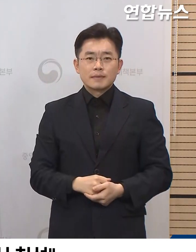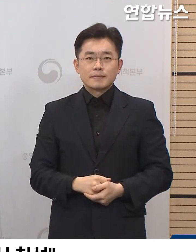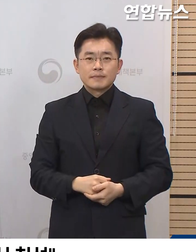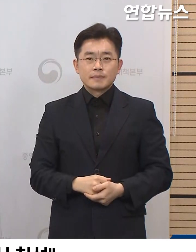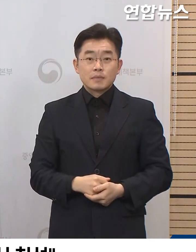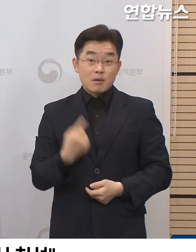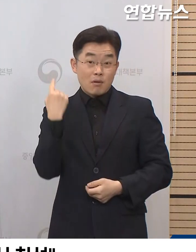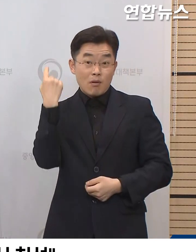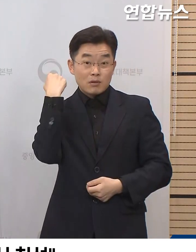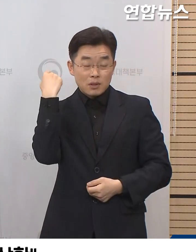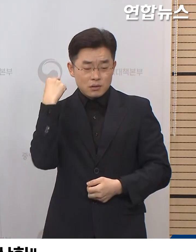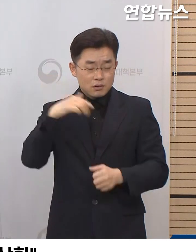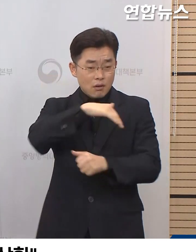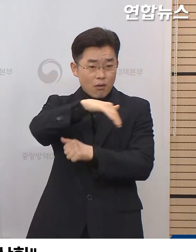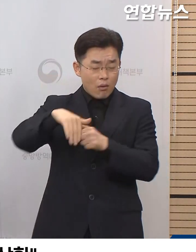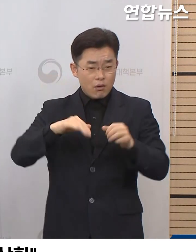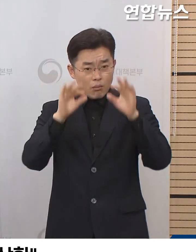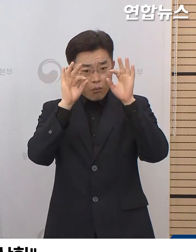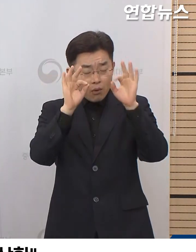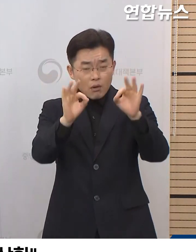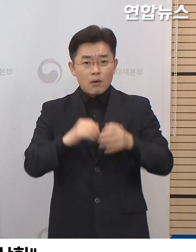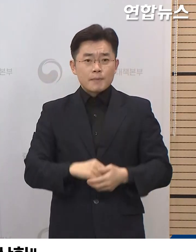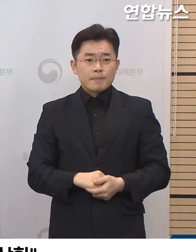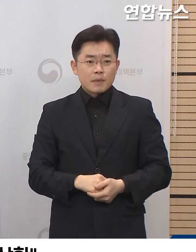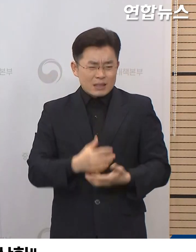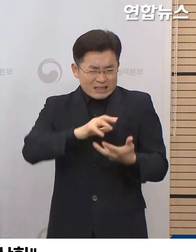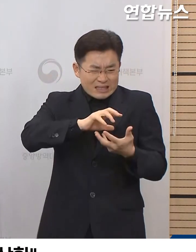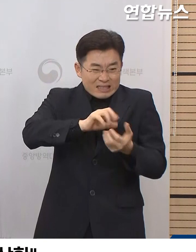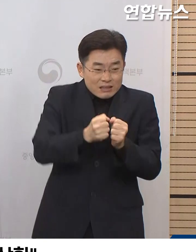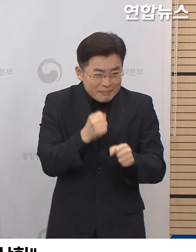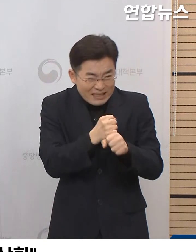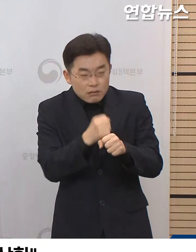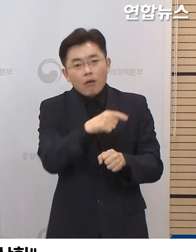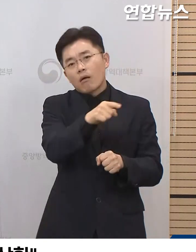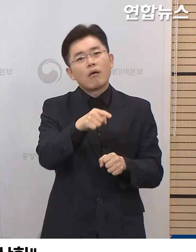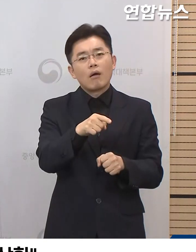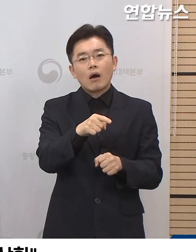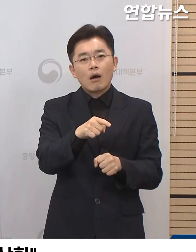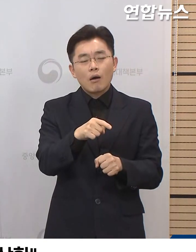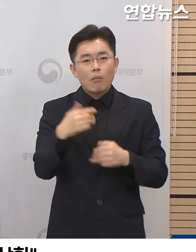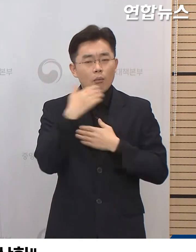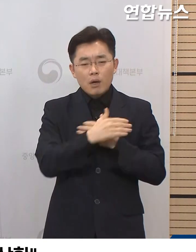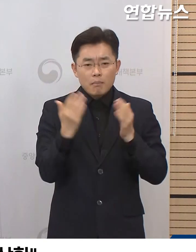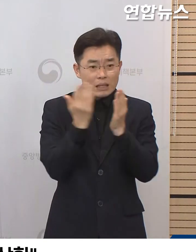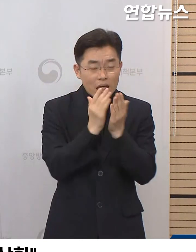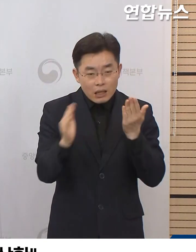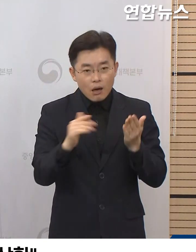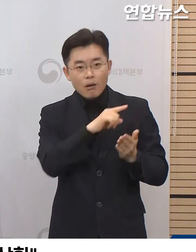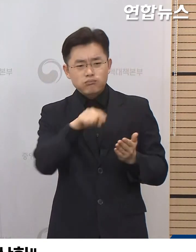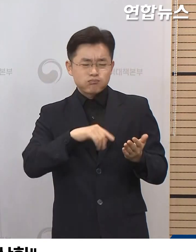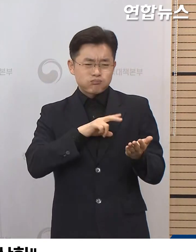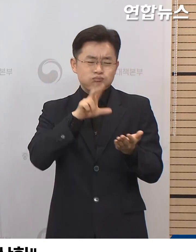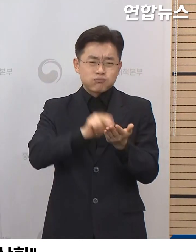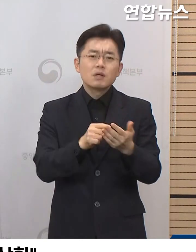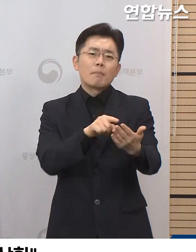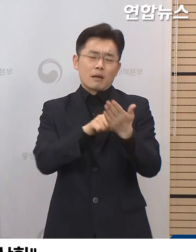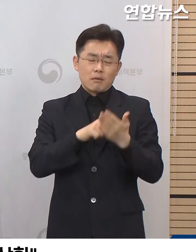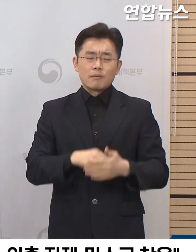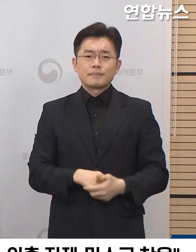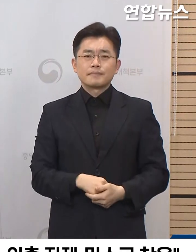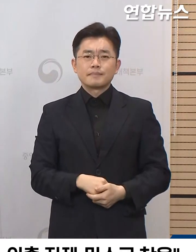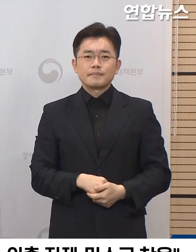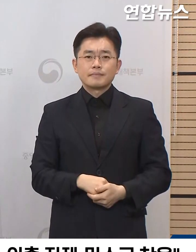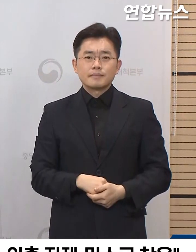상황을 보시다시피 단기간내 개발은 불확실하고 또 어려운 상황이기도 합니다 우리가